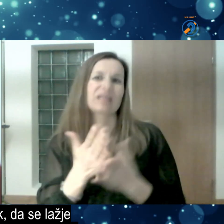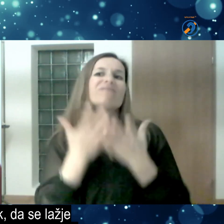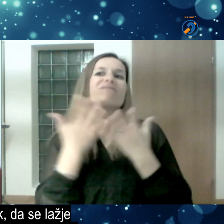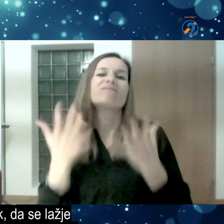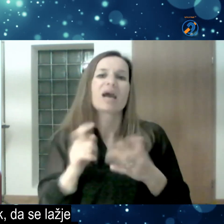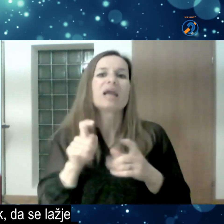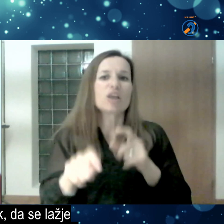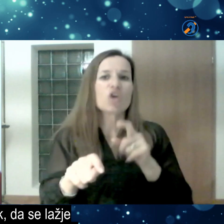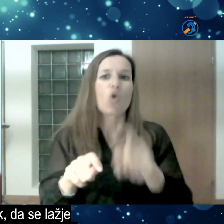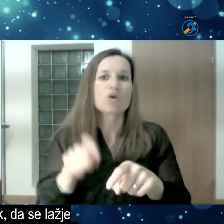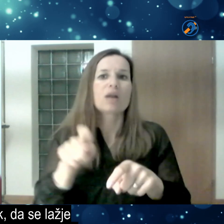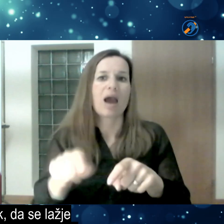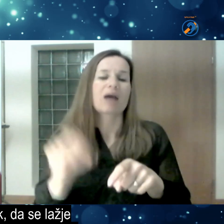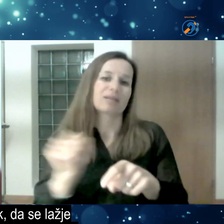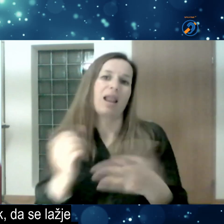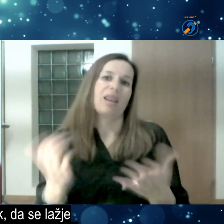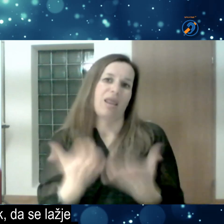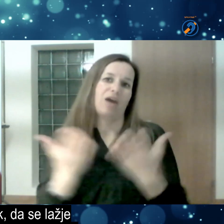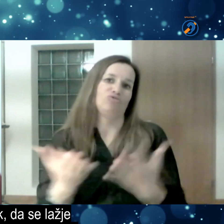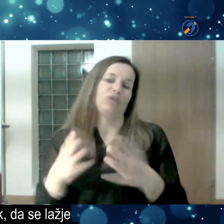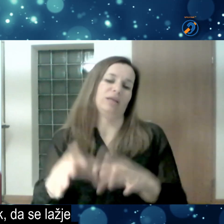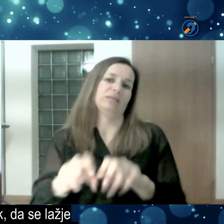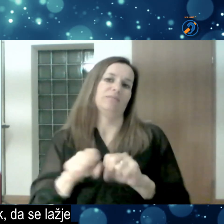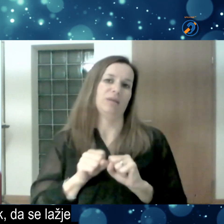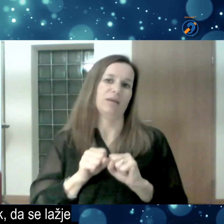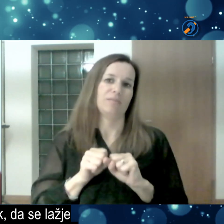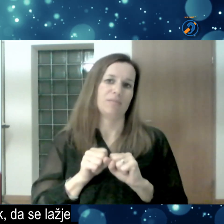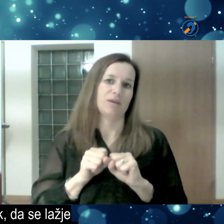da se lažje sprijazniš s to